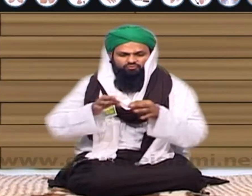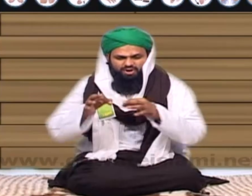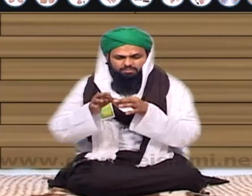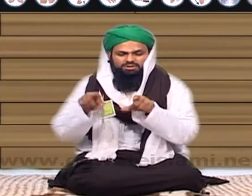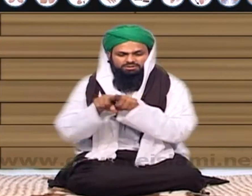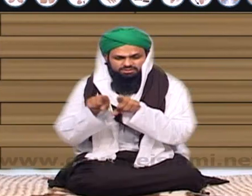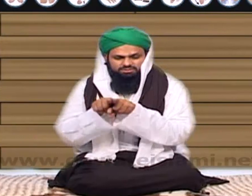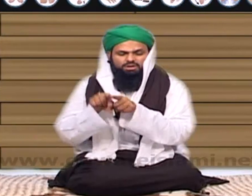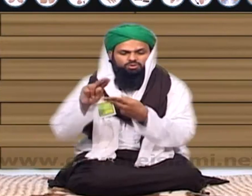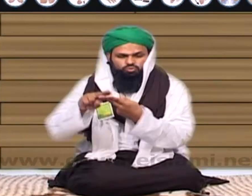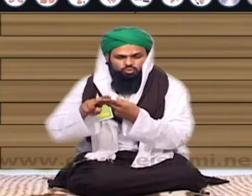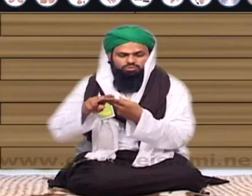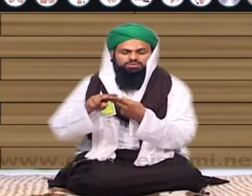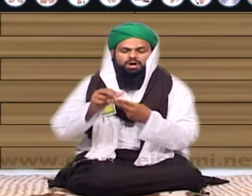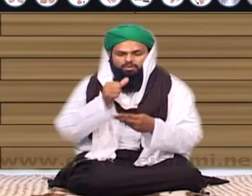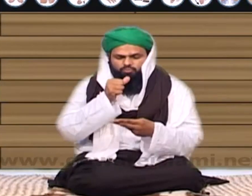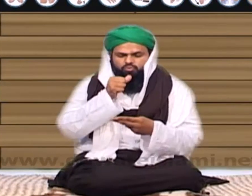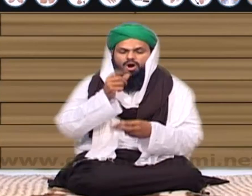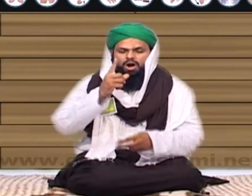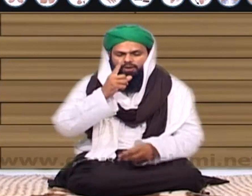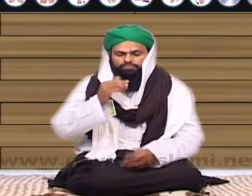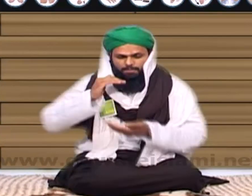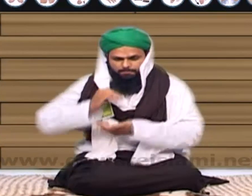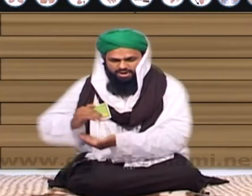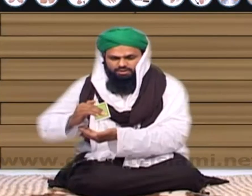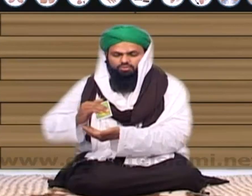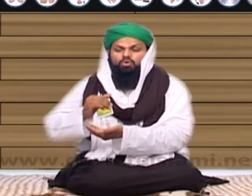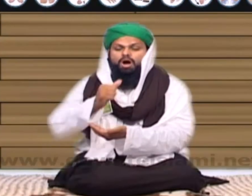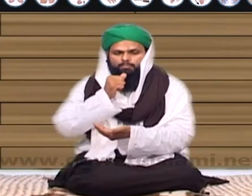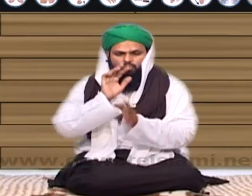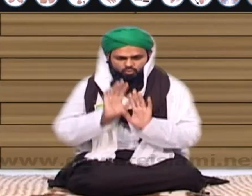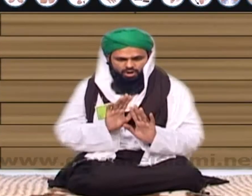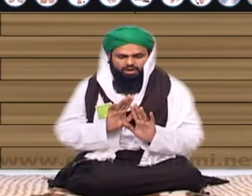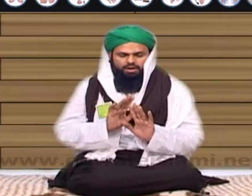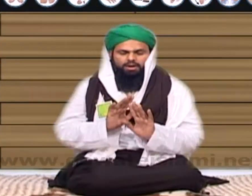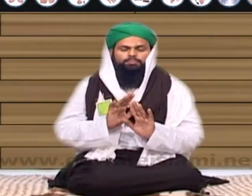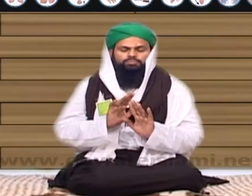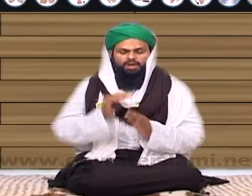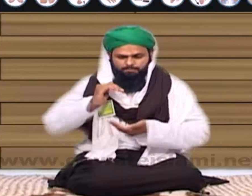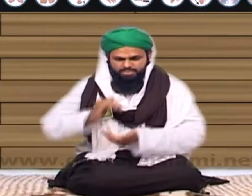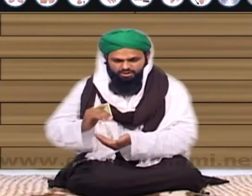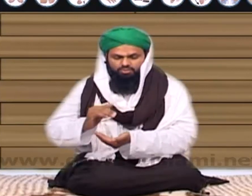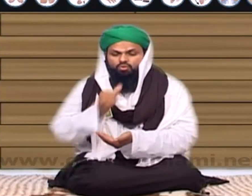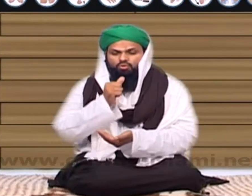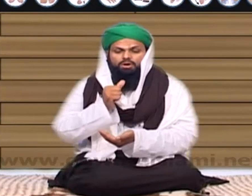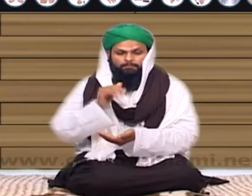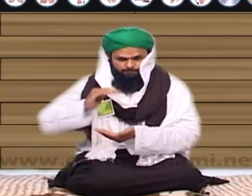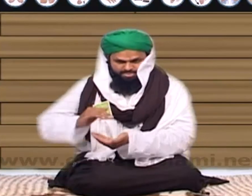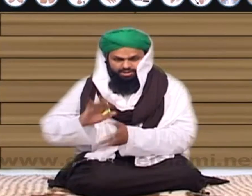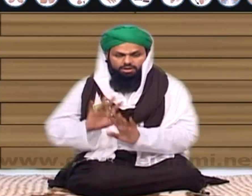کو. آپ بیٹے ہیں تو اپنے ابا کو, آپ ابا ہیں تو اپنے بیٹے کو, ہر ایک کو یہاں لایا کریں. سب کو مطلب اس کا فیض ملنا چاہیے,